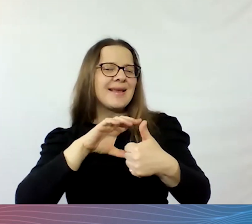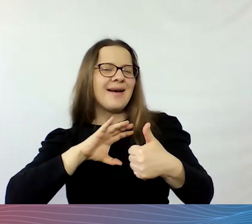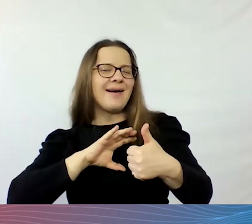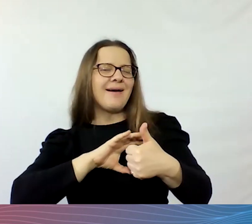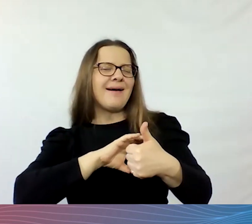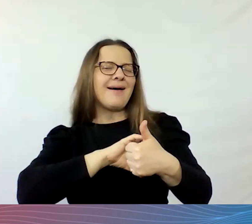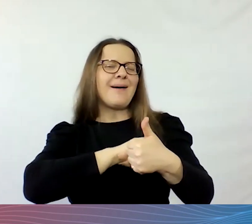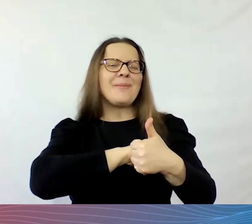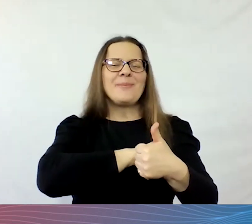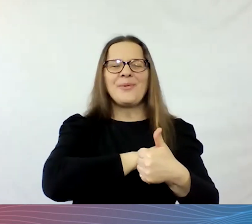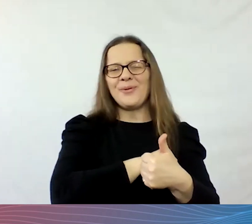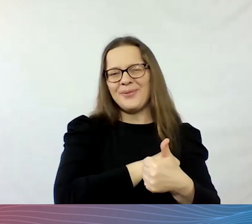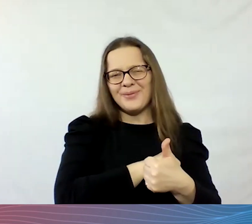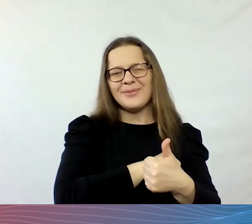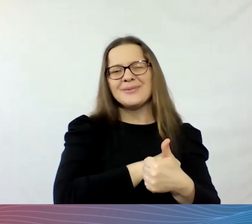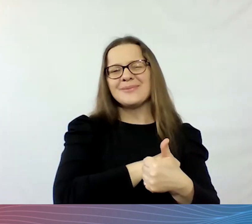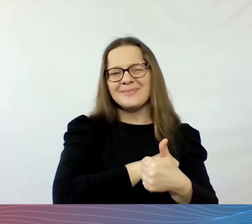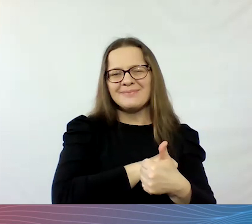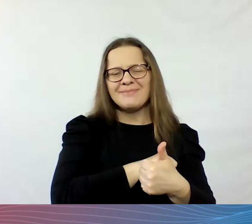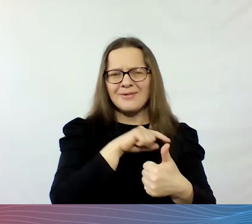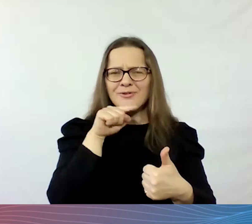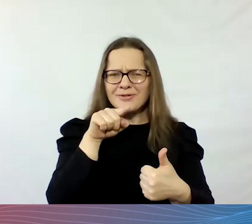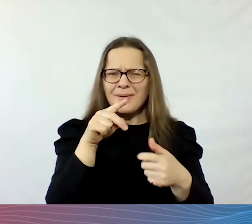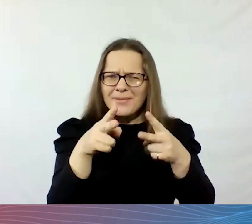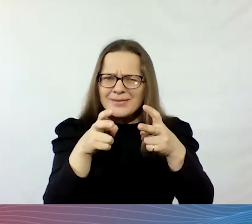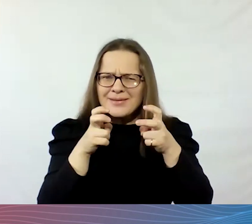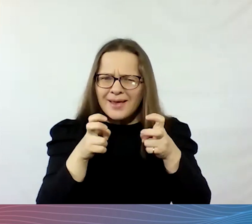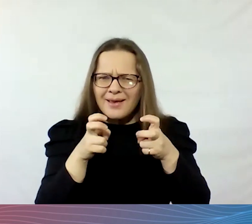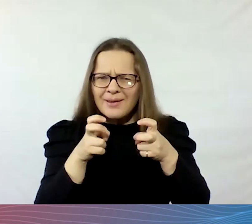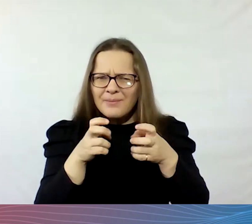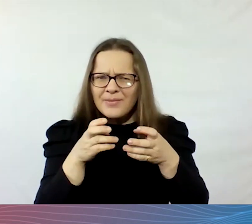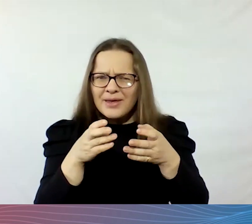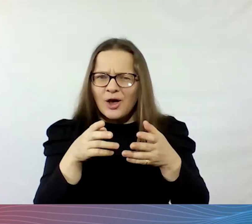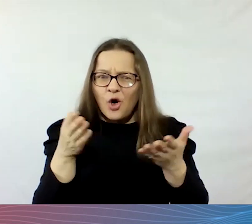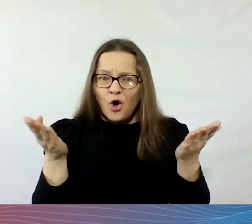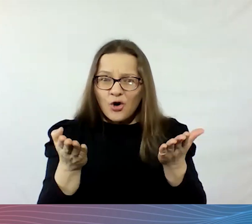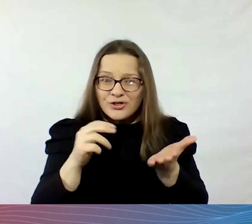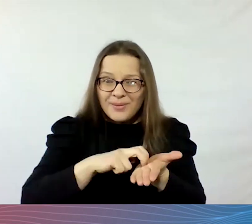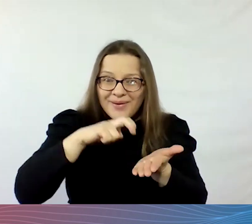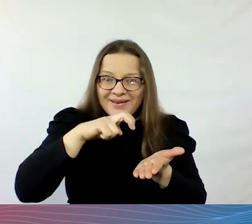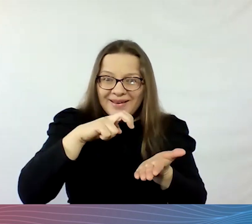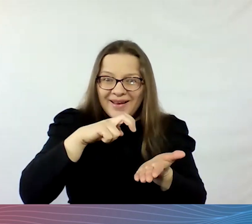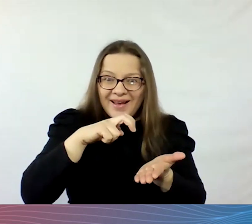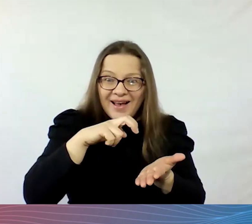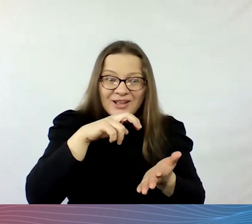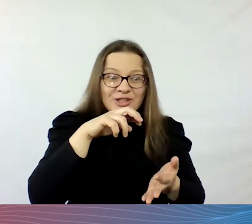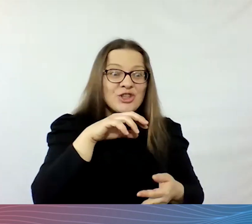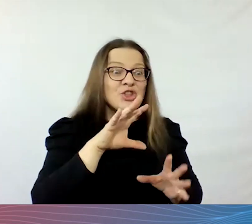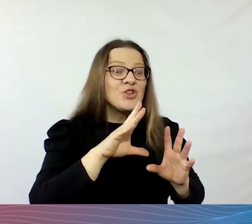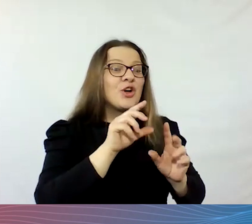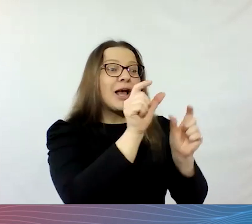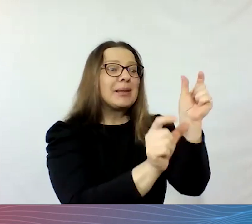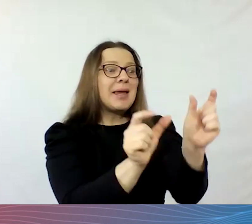mais, irmão, não sei se você percebeu, hoje de manhã estava todo mundo no Espírito, né? Quando você está no Espírito, você olha um